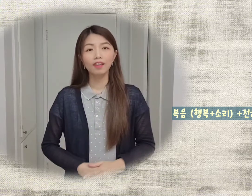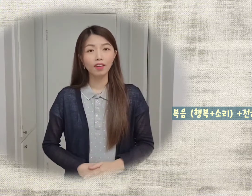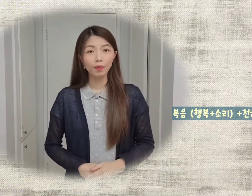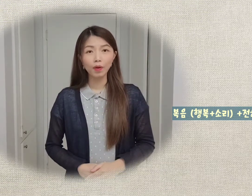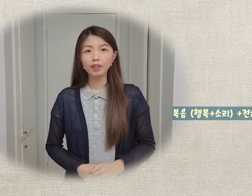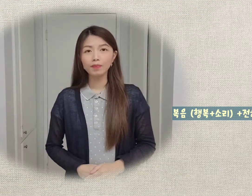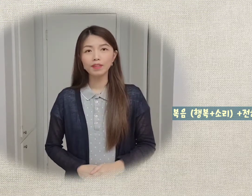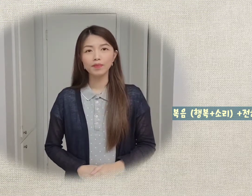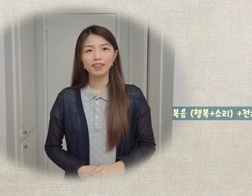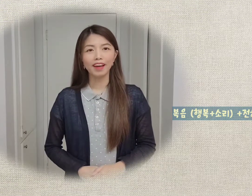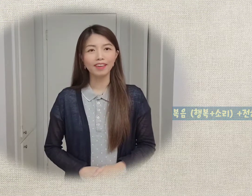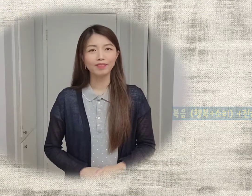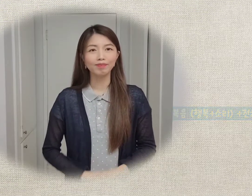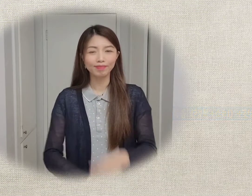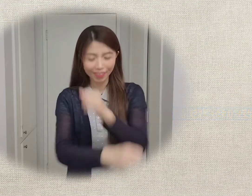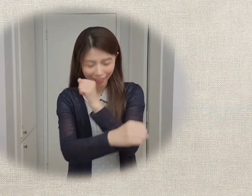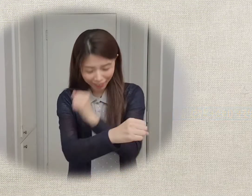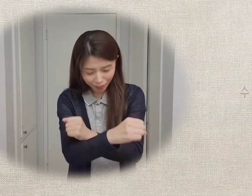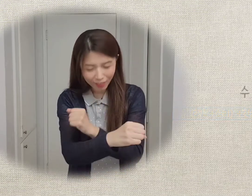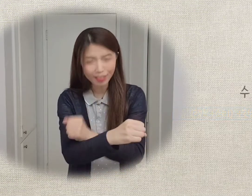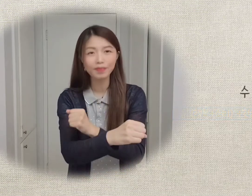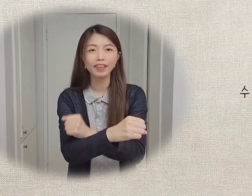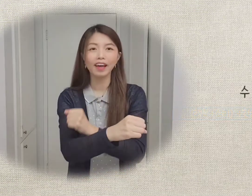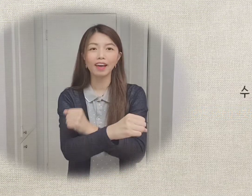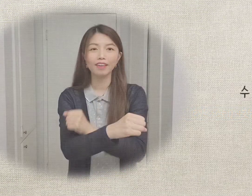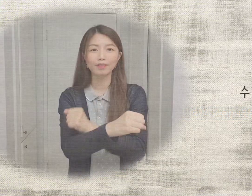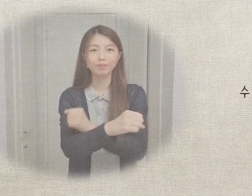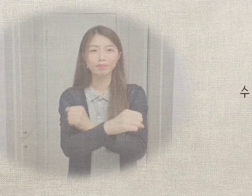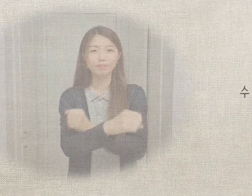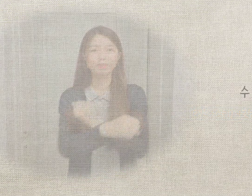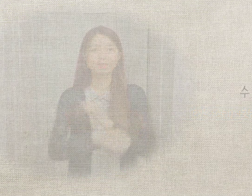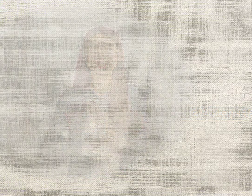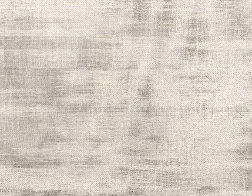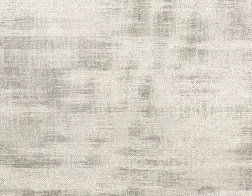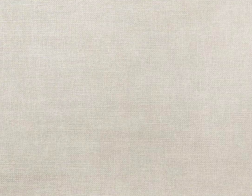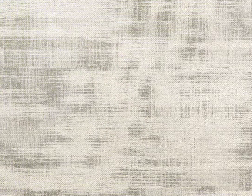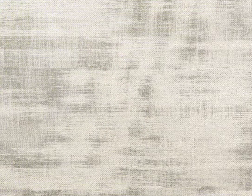이렇게 표현하시면 됩니다. 수고하셨습니다.